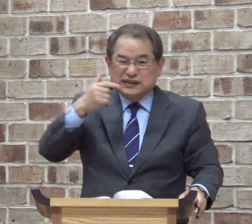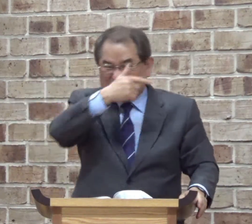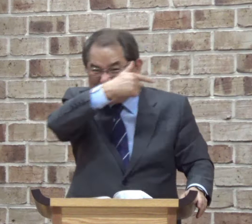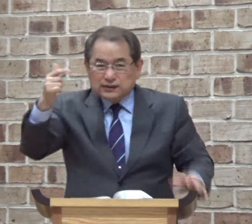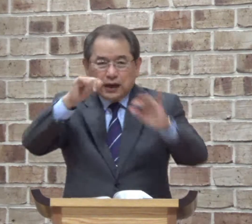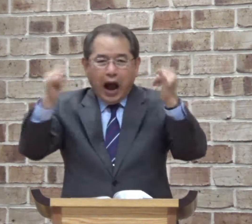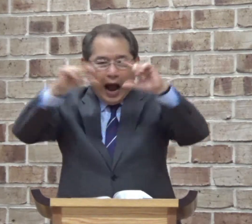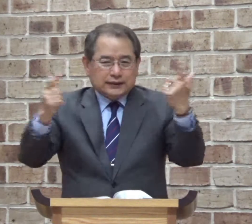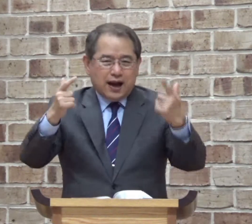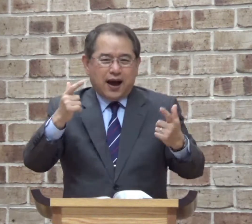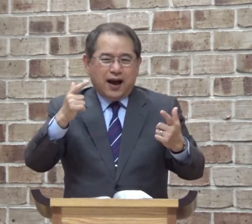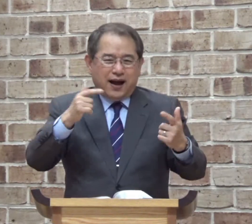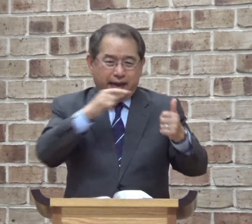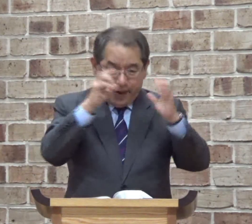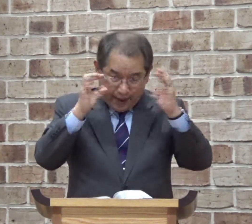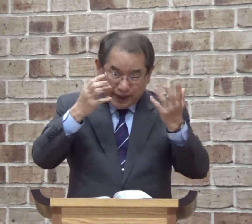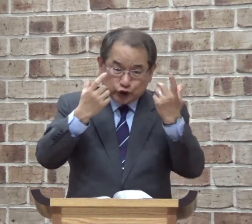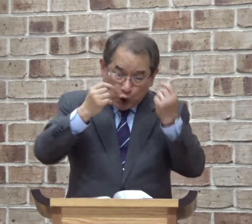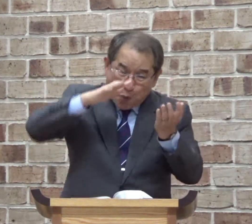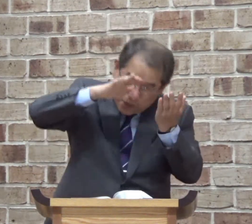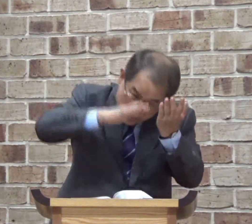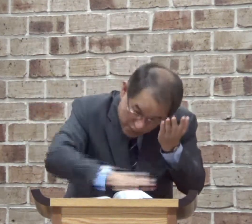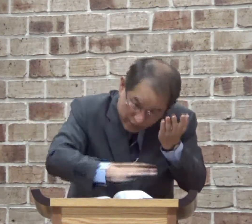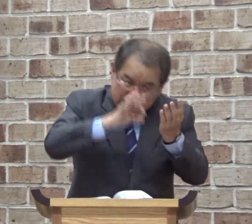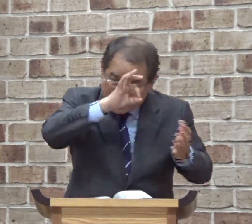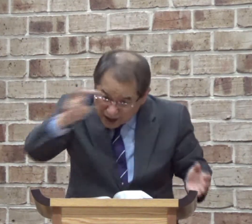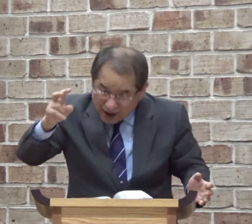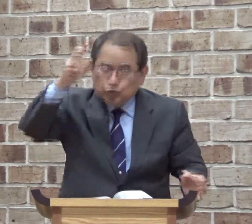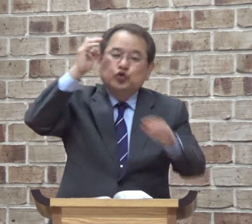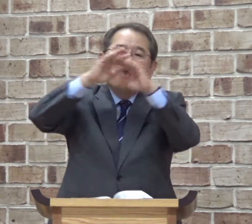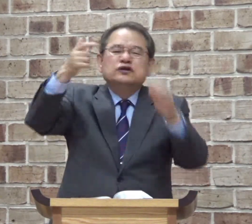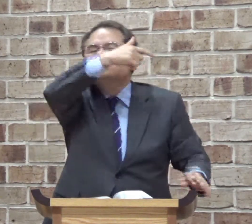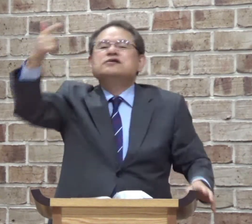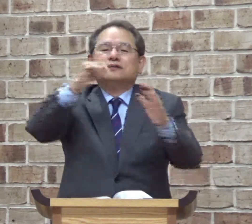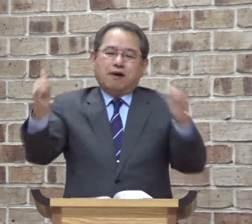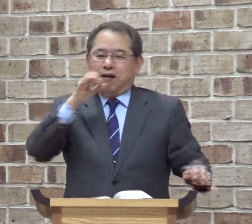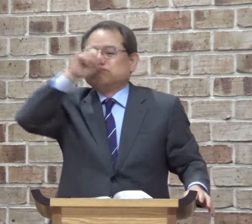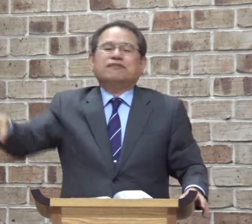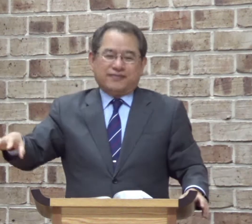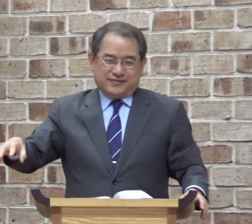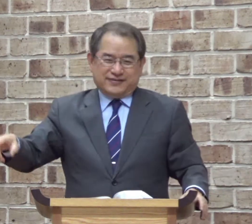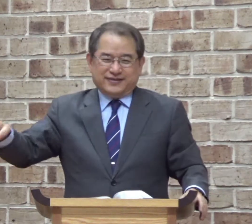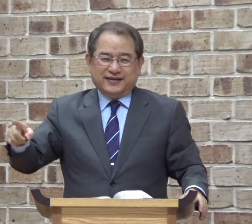자가 천국에 가는 게 아니라 어린아이와 같은 자가 하늘나라에서는 큰 자다라고 말씀하십니다.